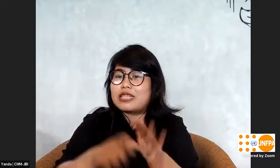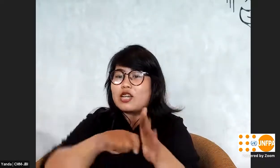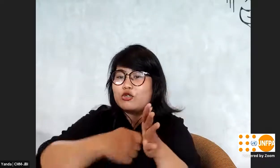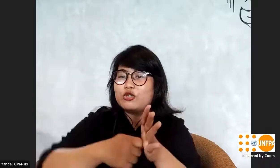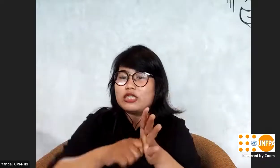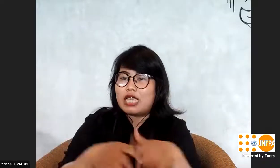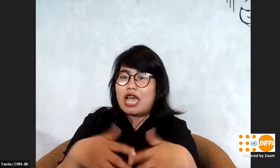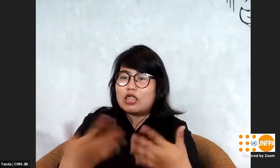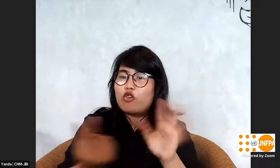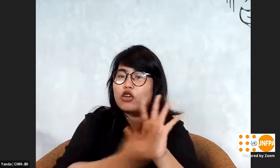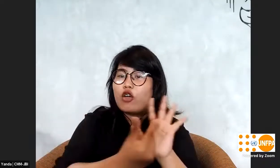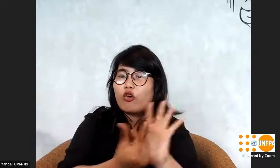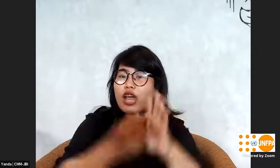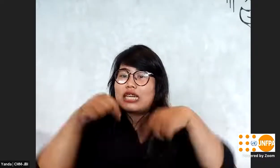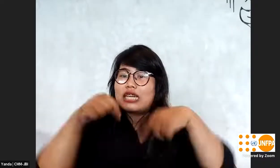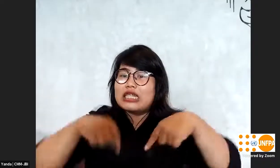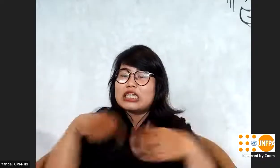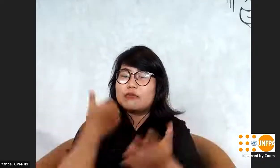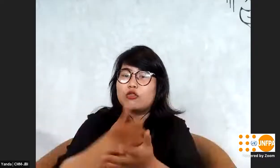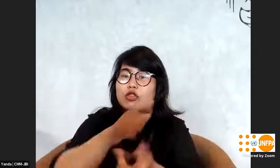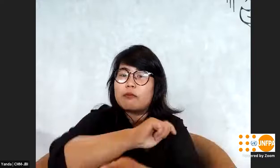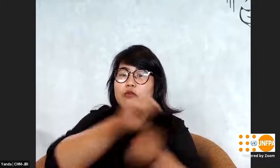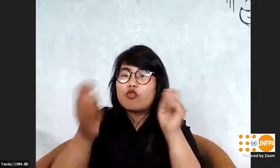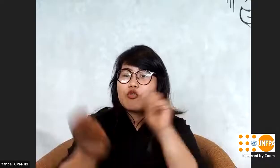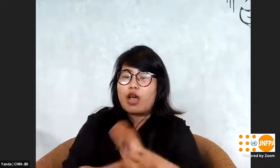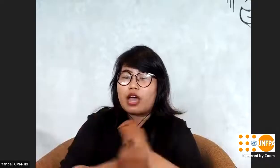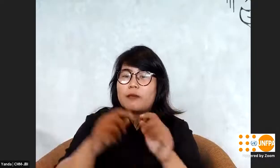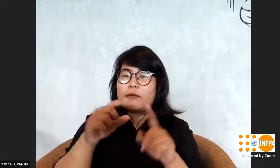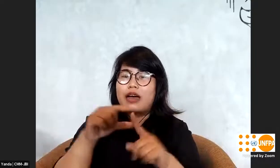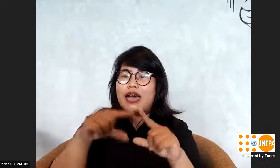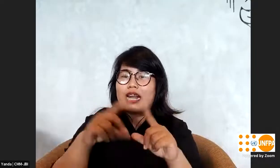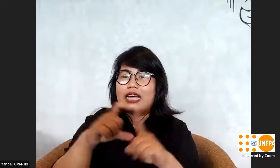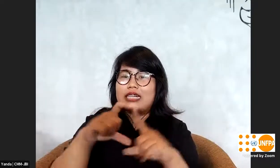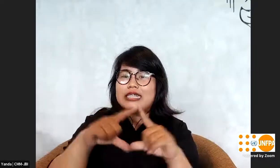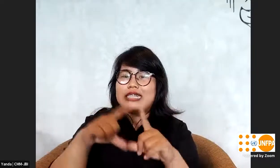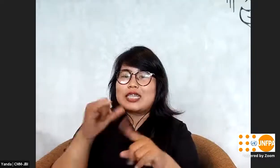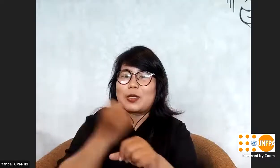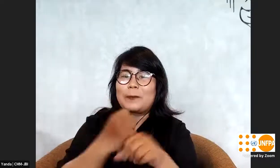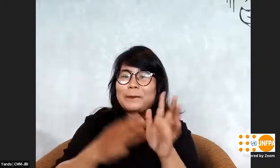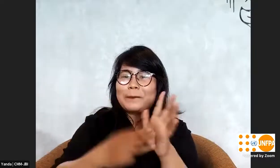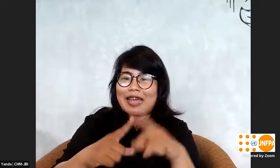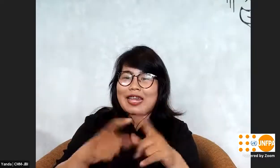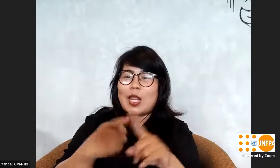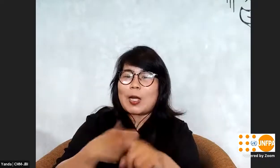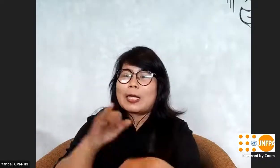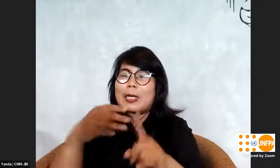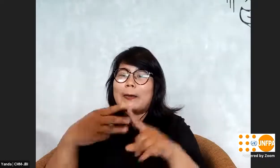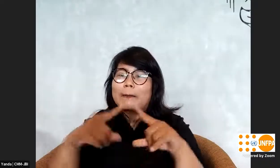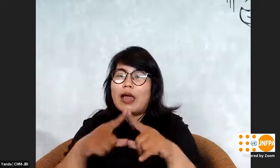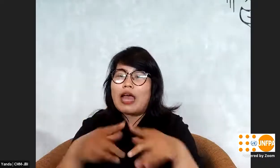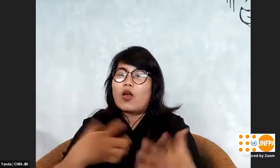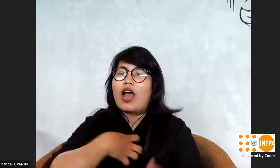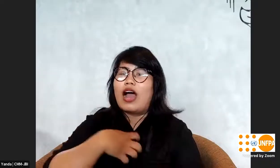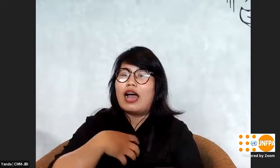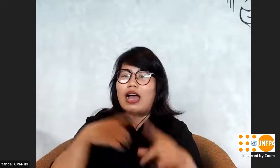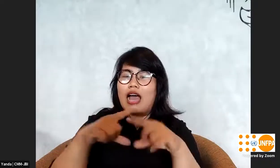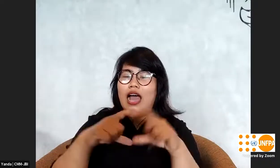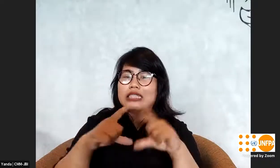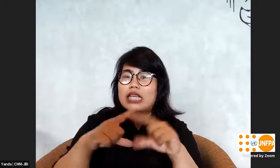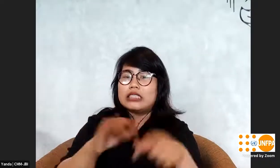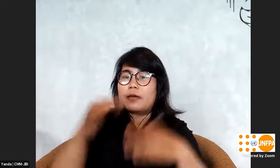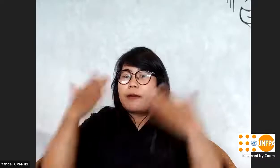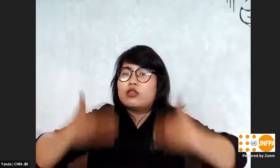undang-undang ini adalah perubahan paradigma dari iba menjadi paradigma hak asasi manusia dimana